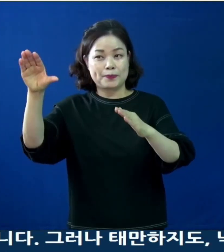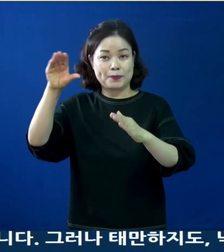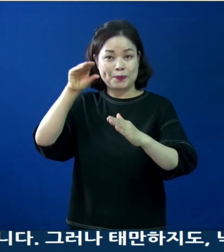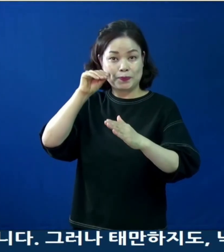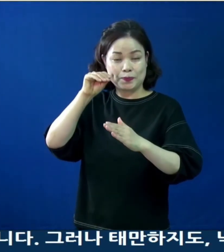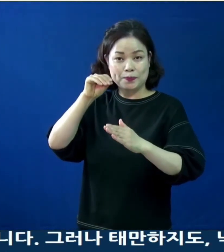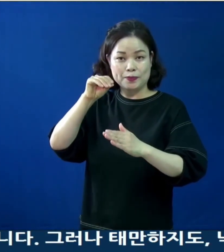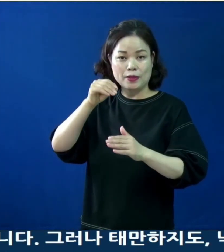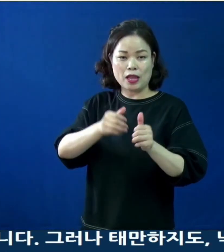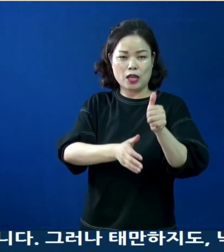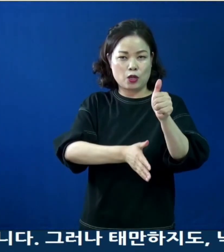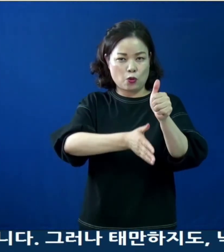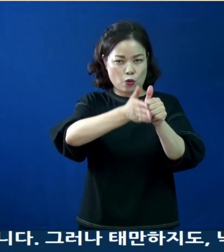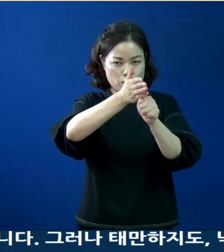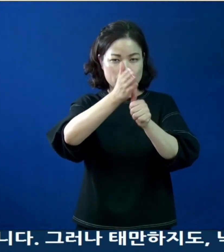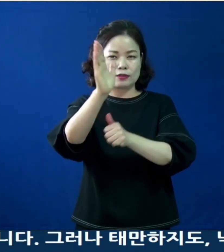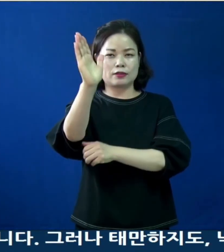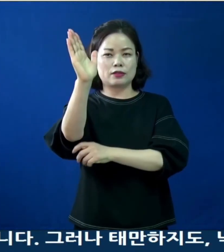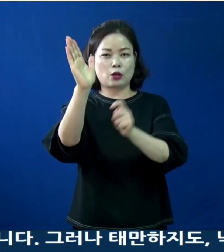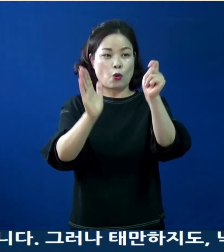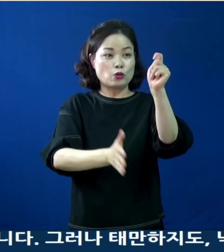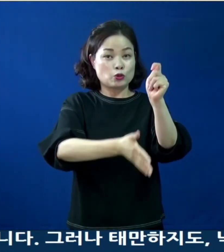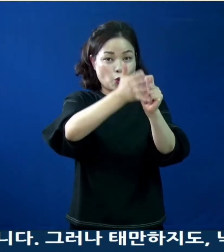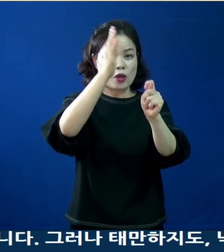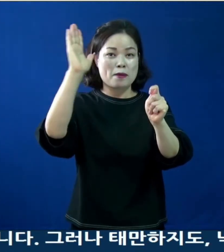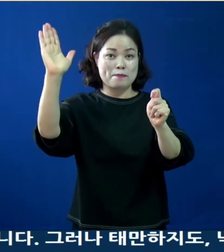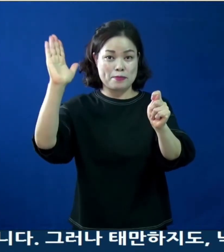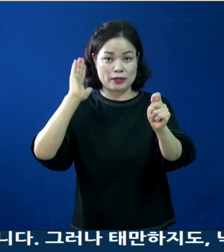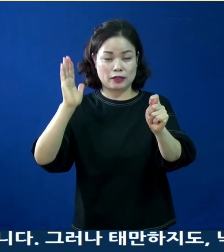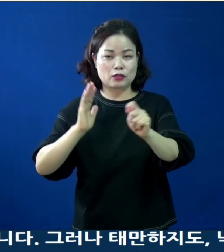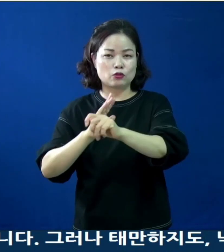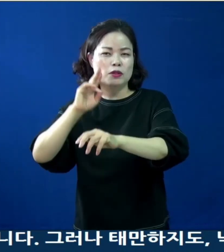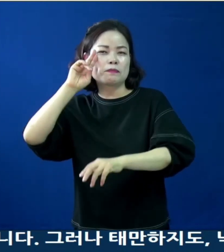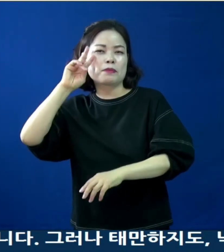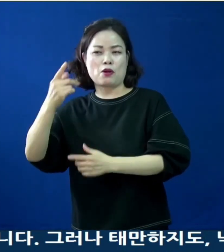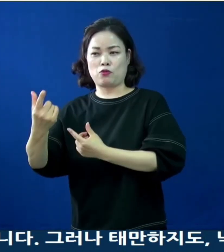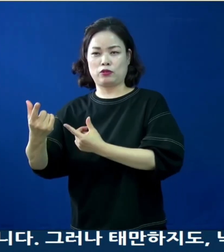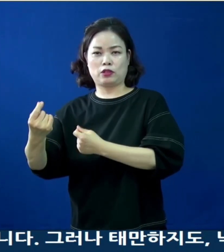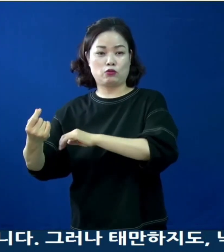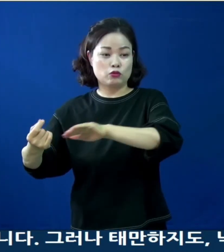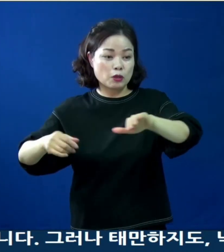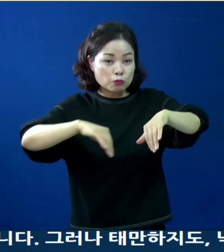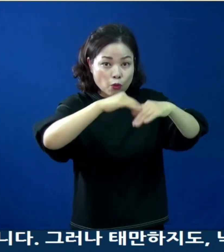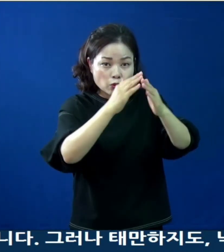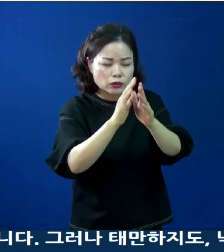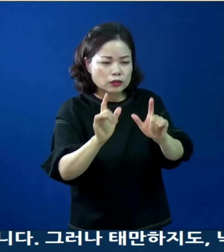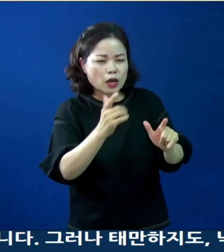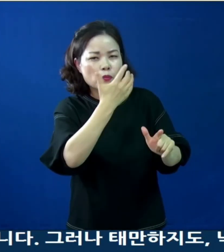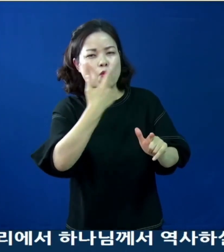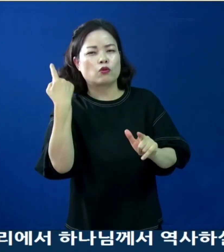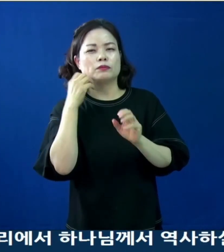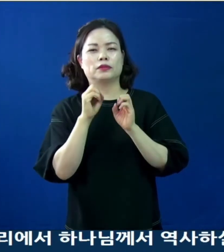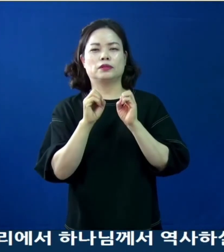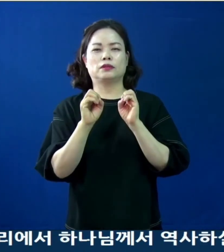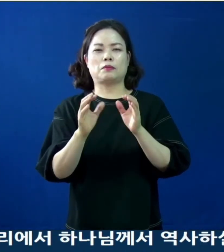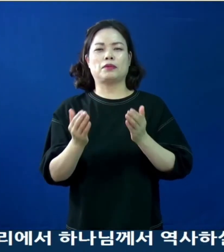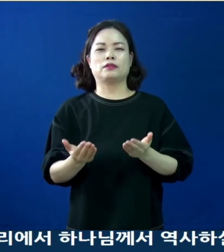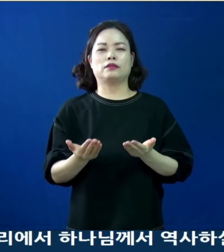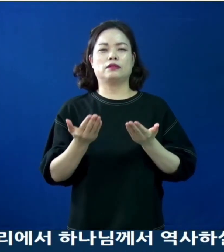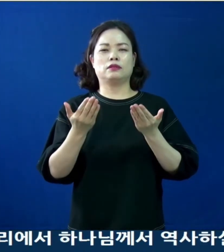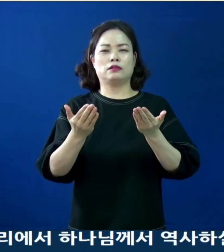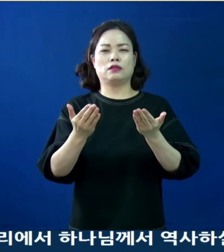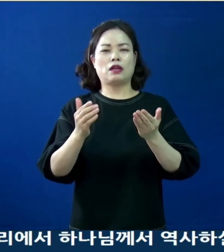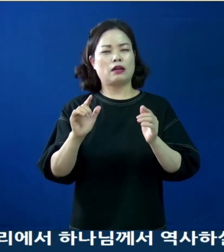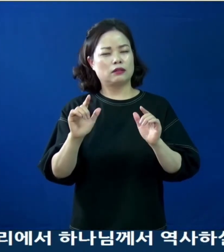고린도의 메시지라고 믿습니다. 우리는 바울처럼 우리의 모든 삶이 다 복음 전파에 드려지지 않았습니다.